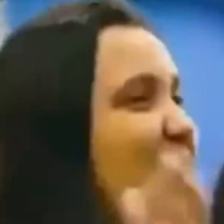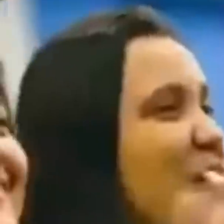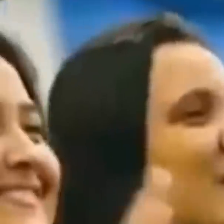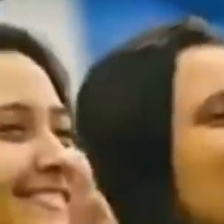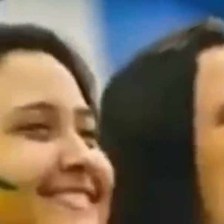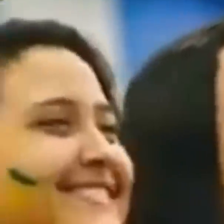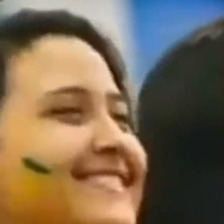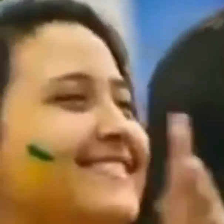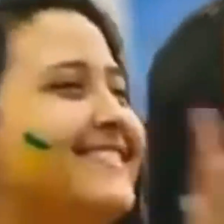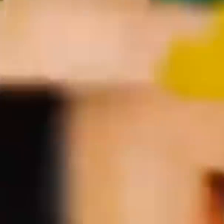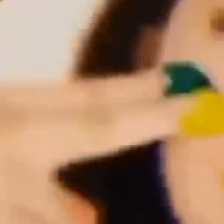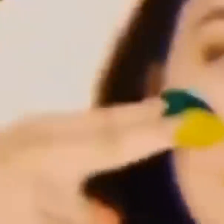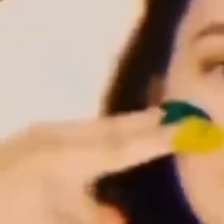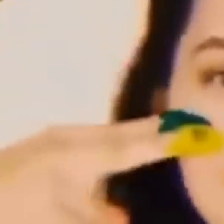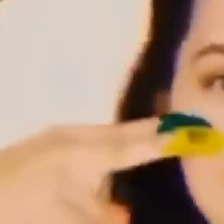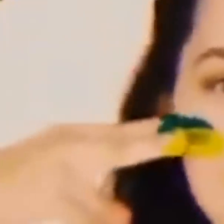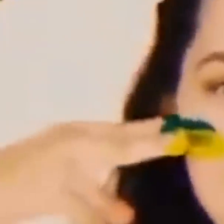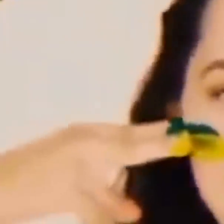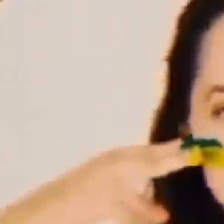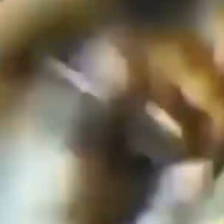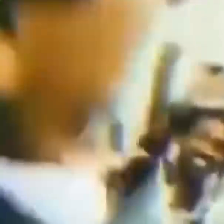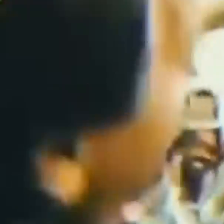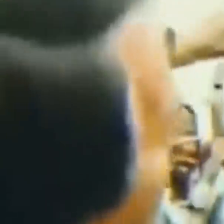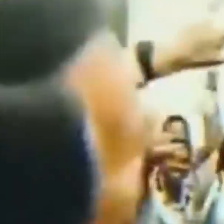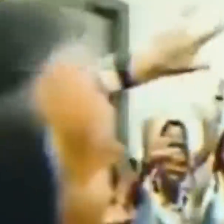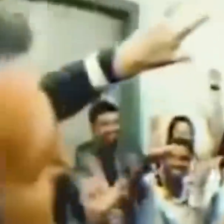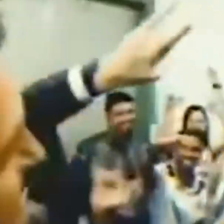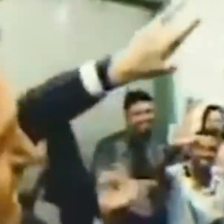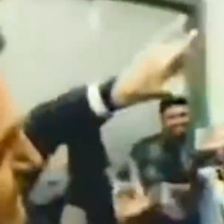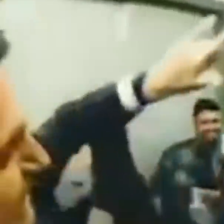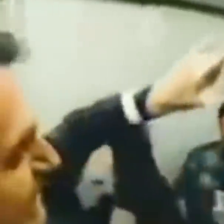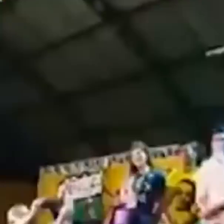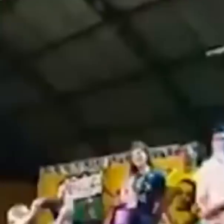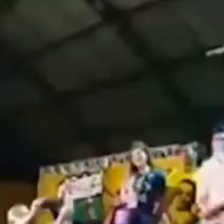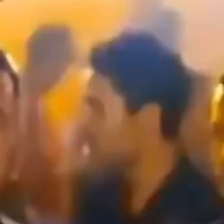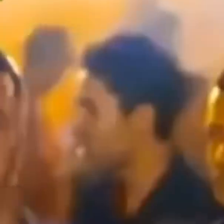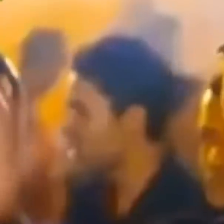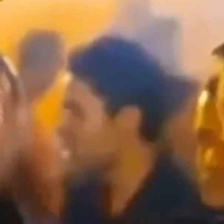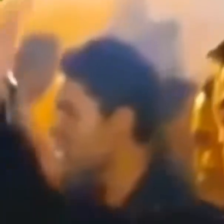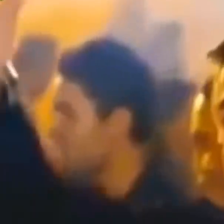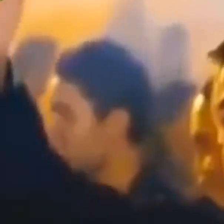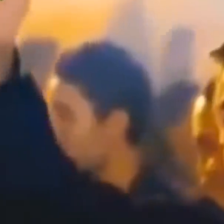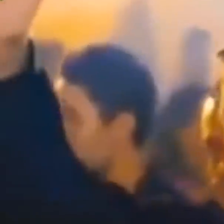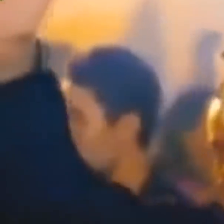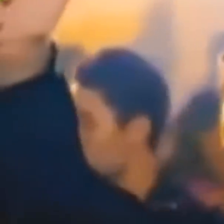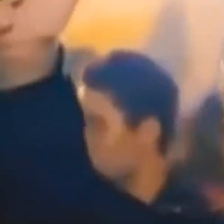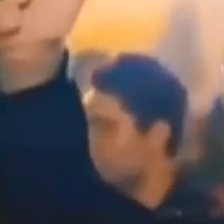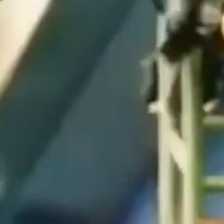nossa bandeira. Com fé na força do povo, ela jamais será vermelha.